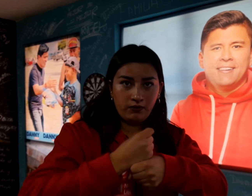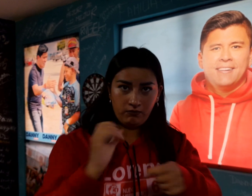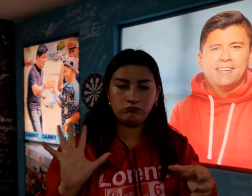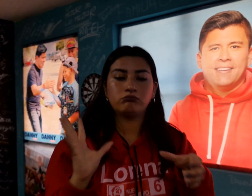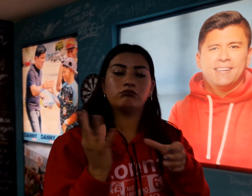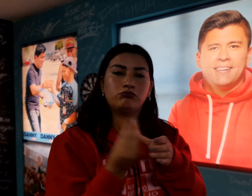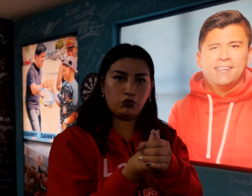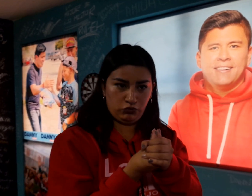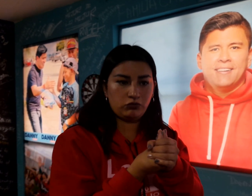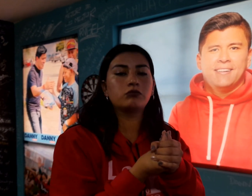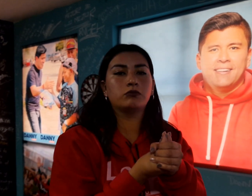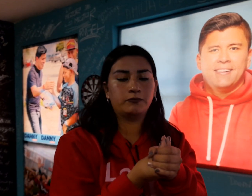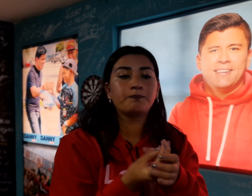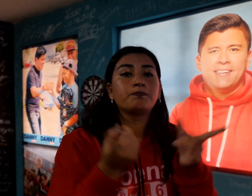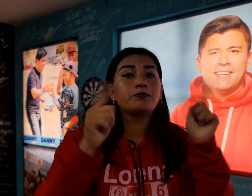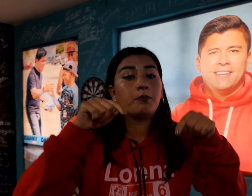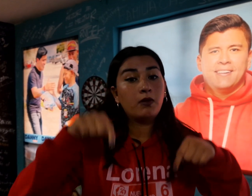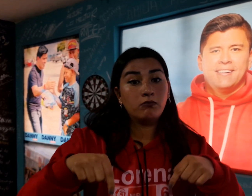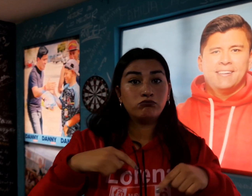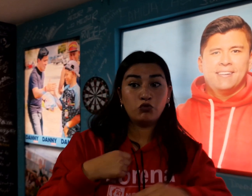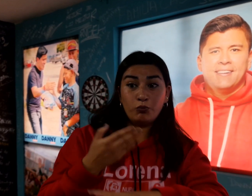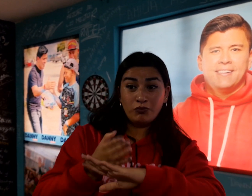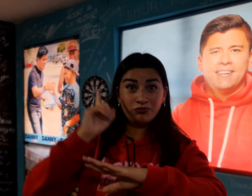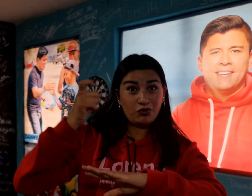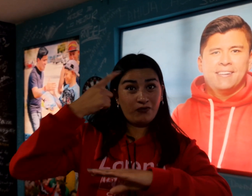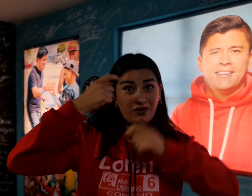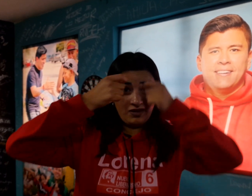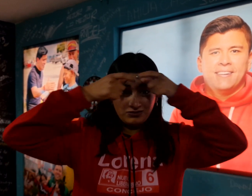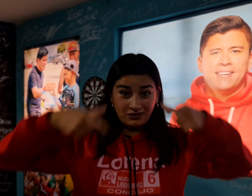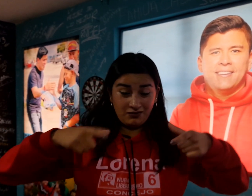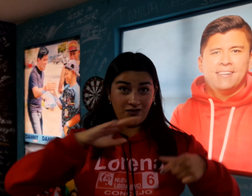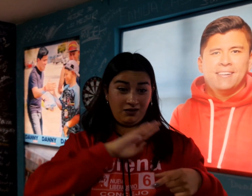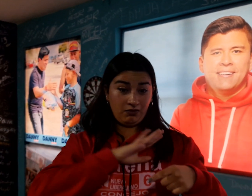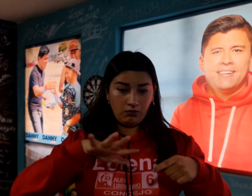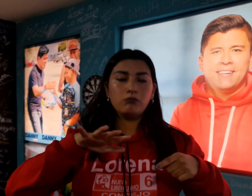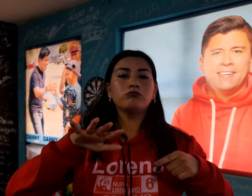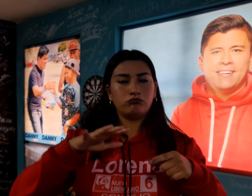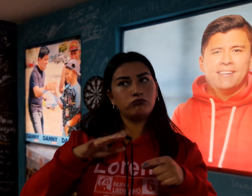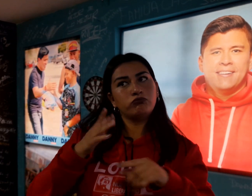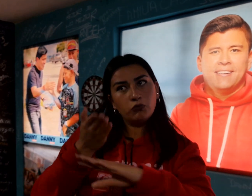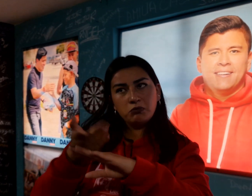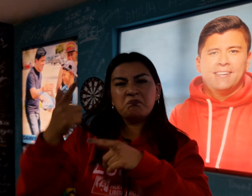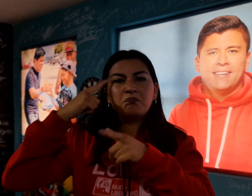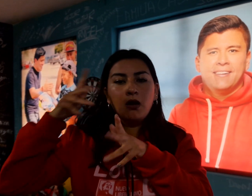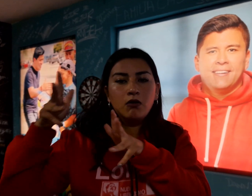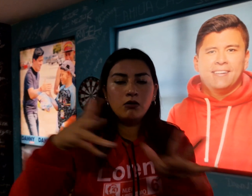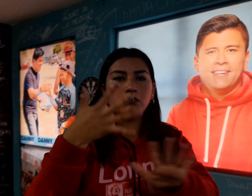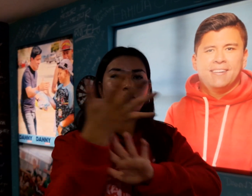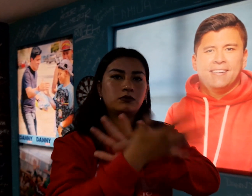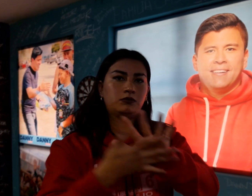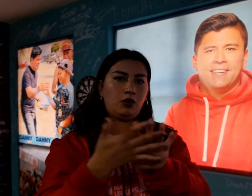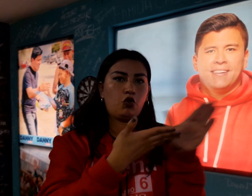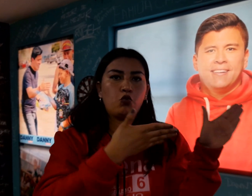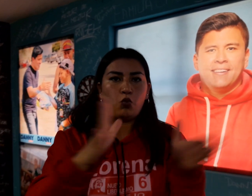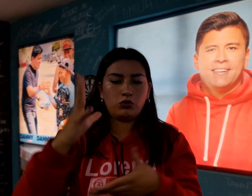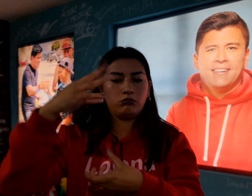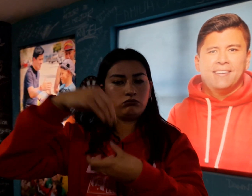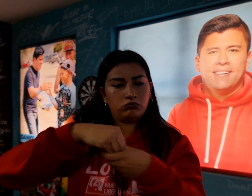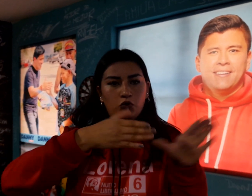una enseñanza también en cuanto a la inclusión, y desde nuestro plan de gobierno con nuestro alcalde, enseñar la lengua de